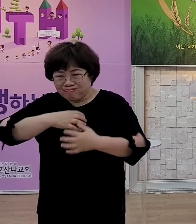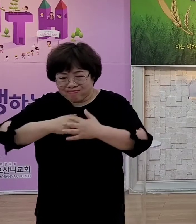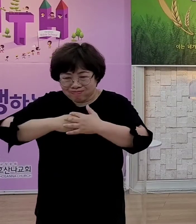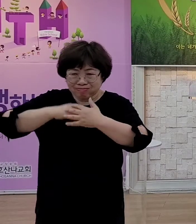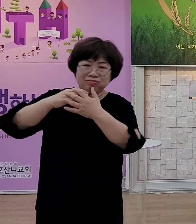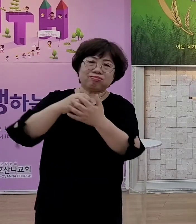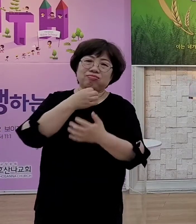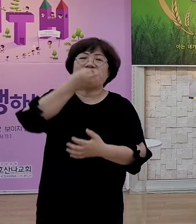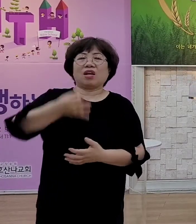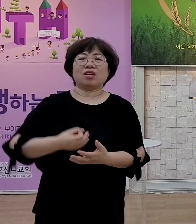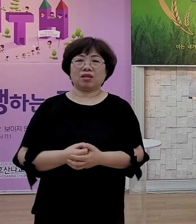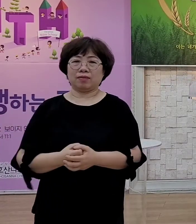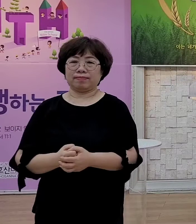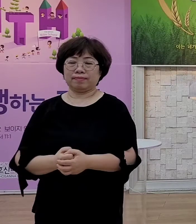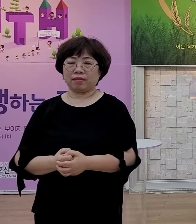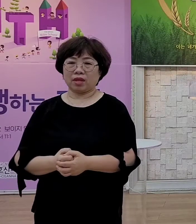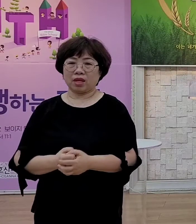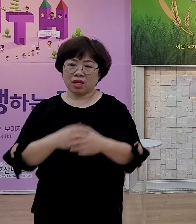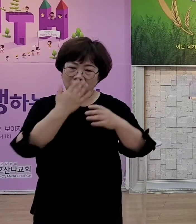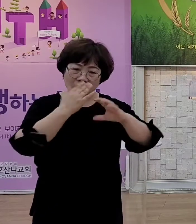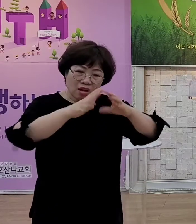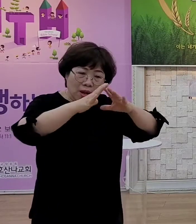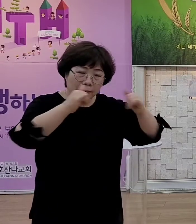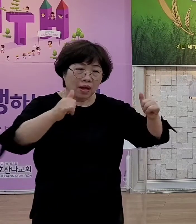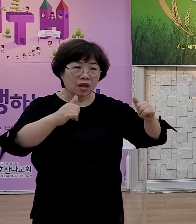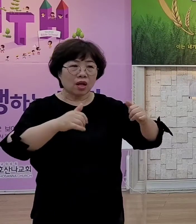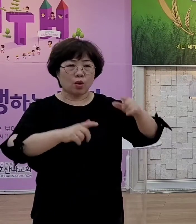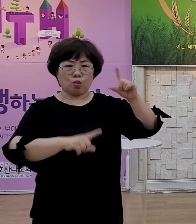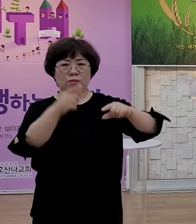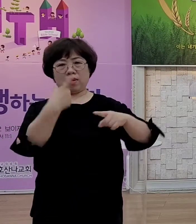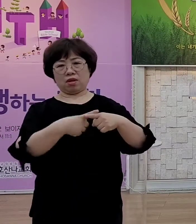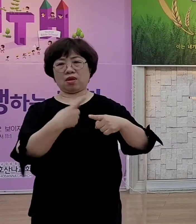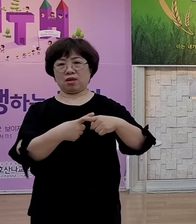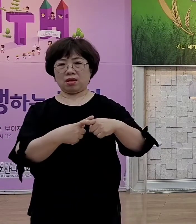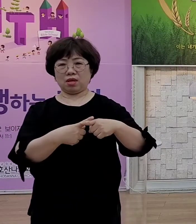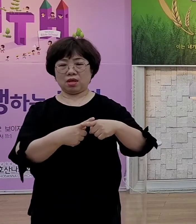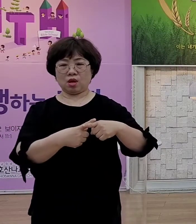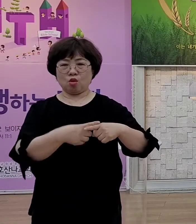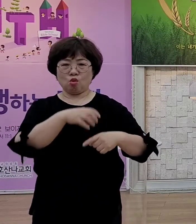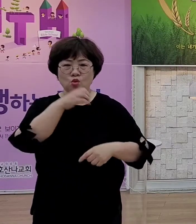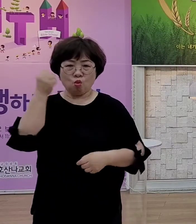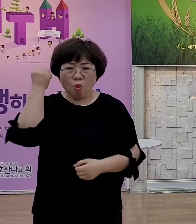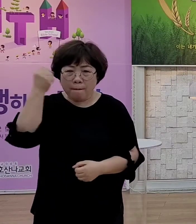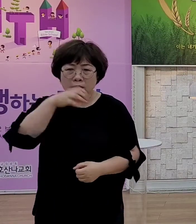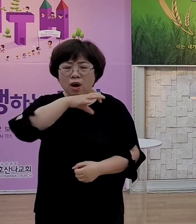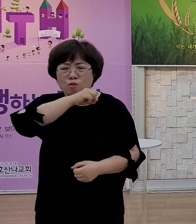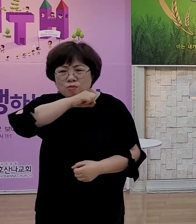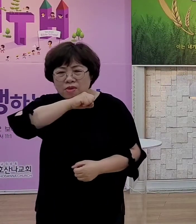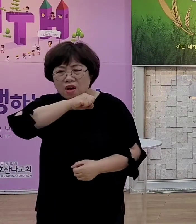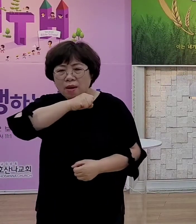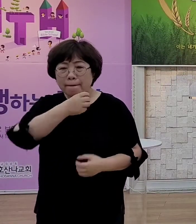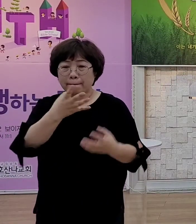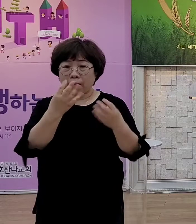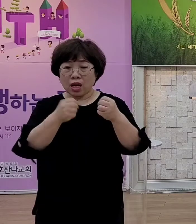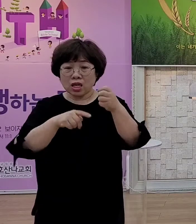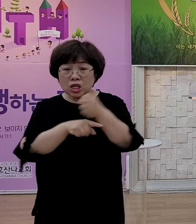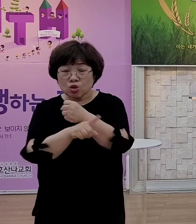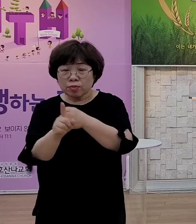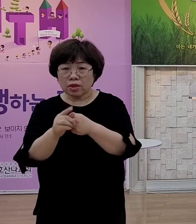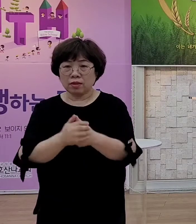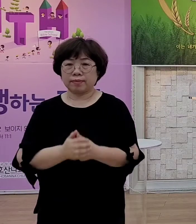여러분, 그래서 이 이스라엘 백성들이요, 왜 이렇게 원망과 불평이 많았느냐? 그 원망과 불평이